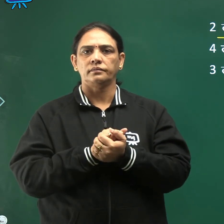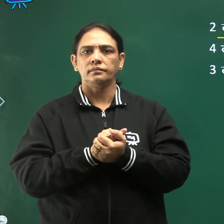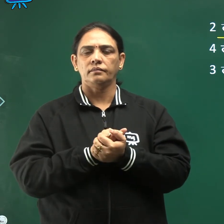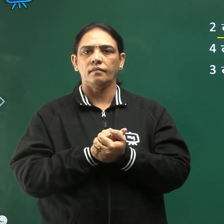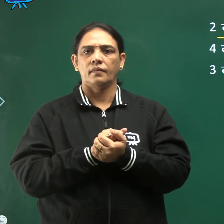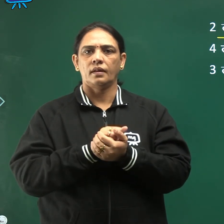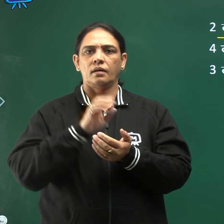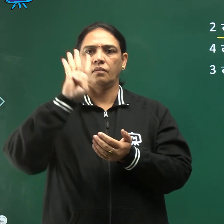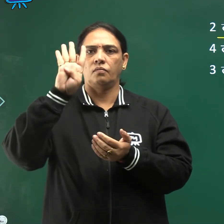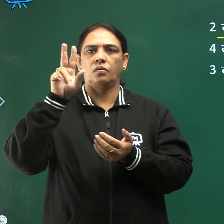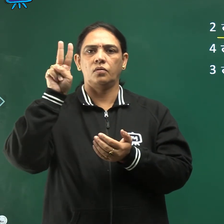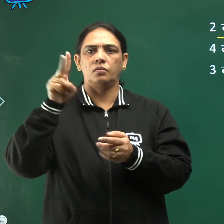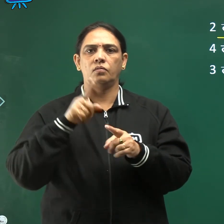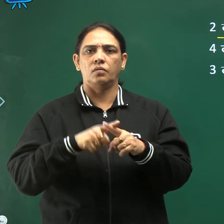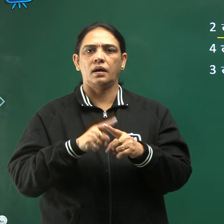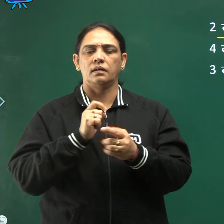42 गुणा